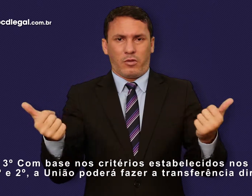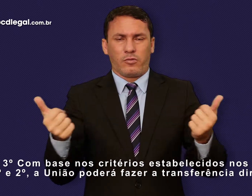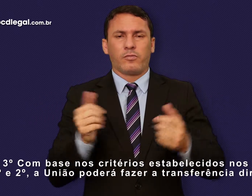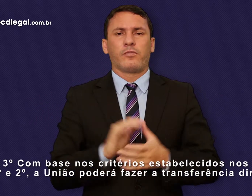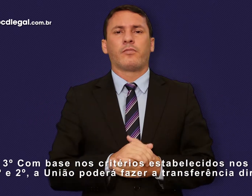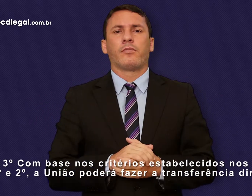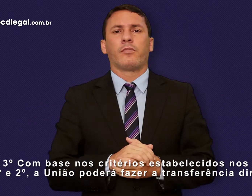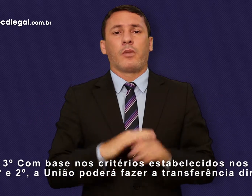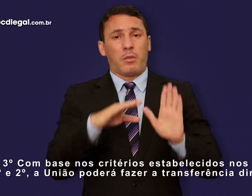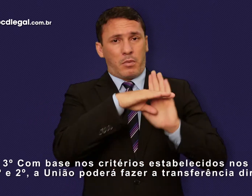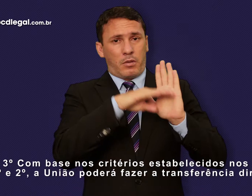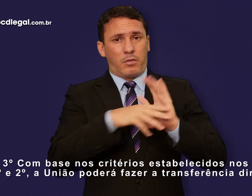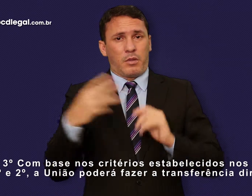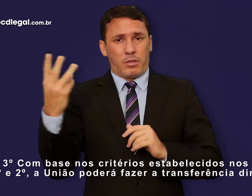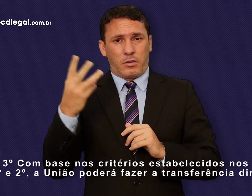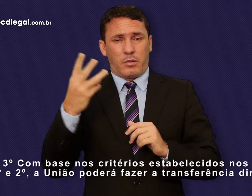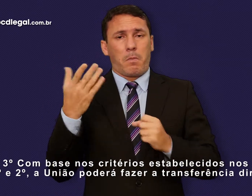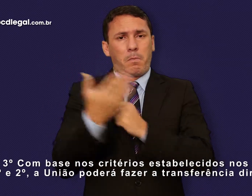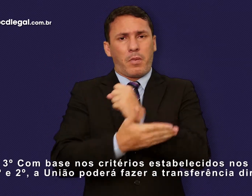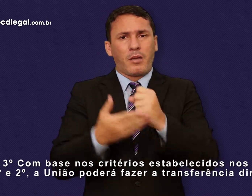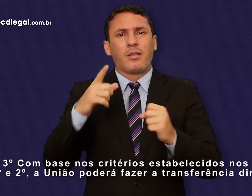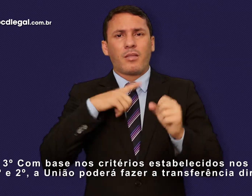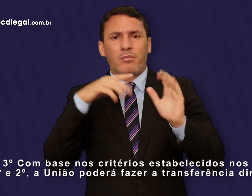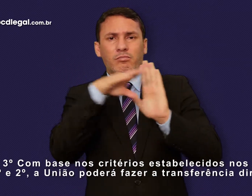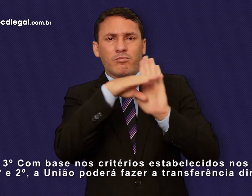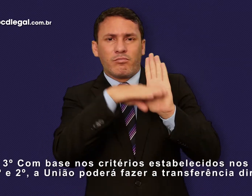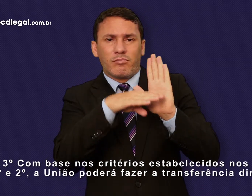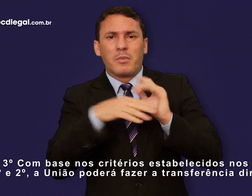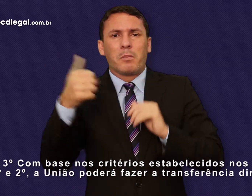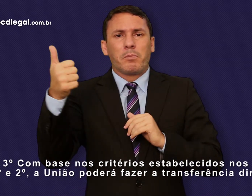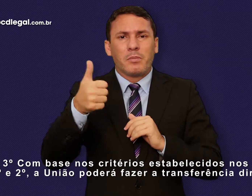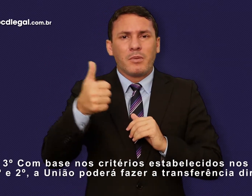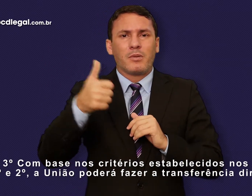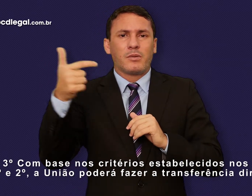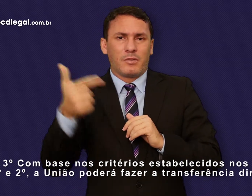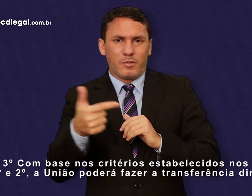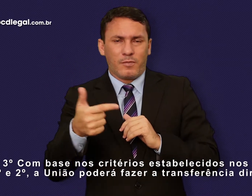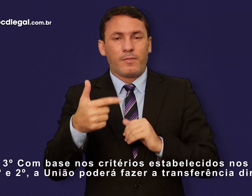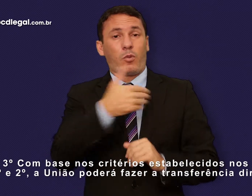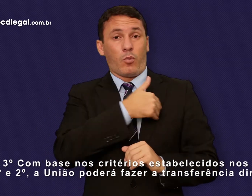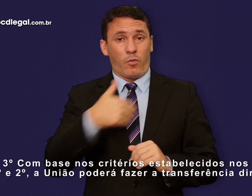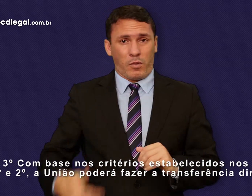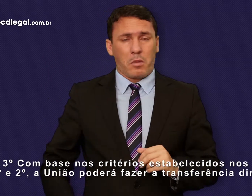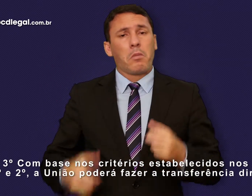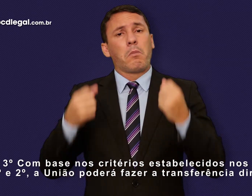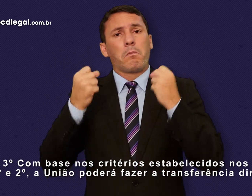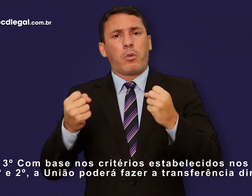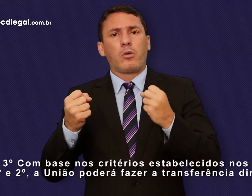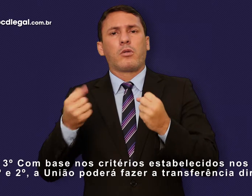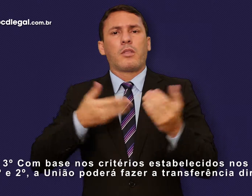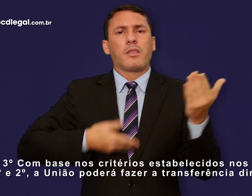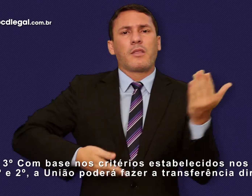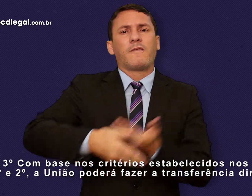3º. Com base nos critérios estabelecidos nos parágrafos 1º e 2º, a União poderá fazer a transferência direta